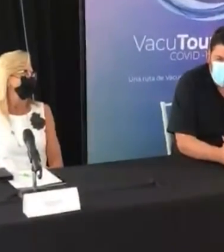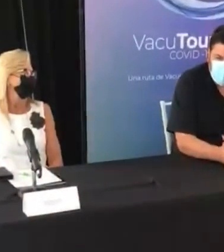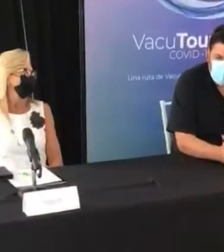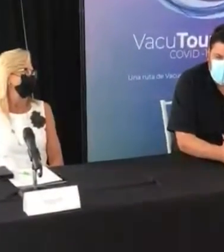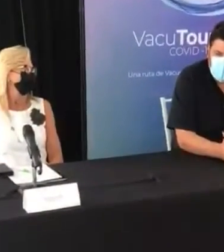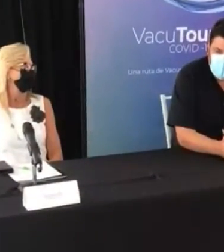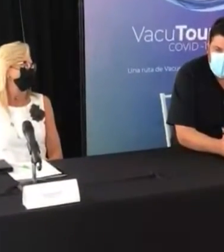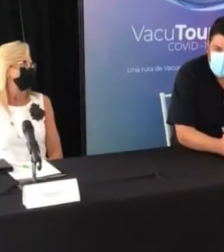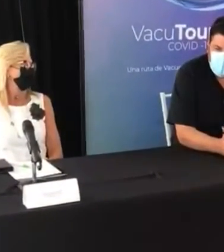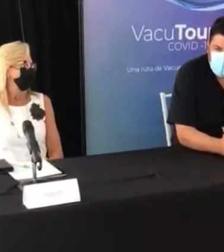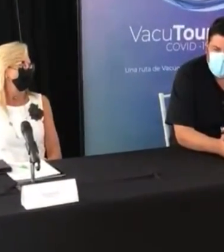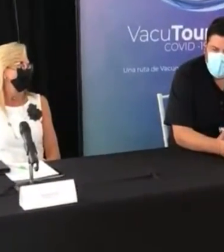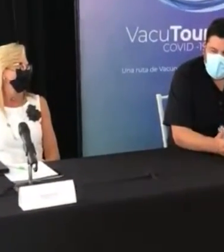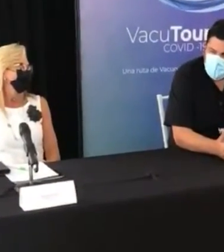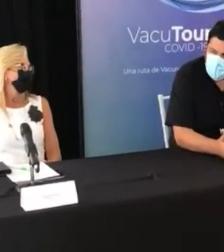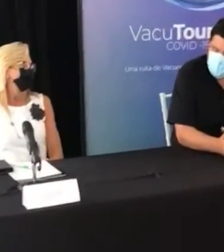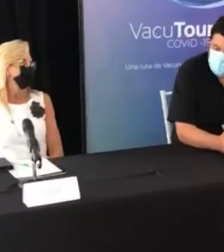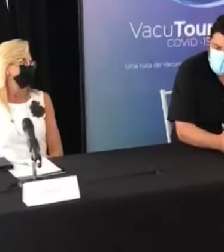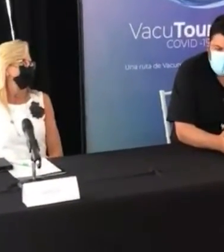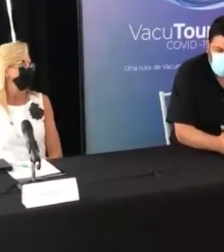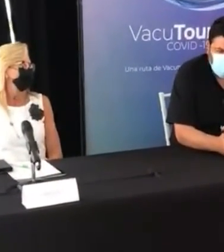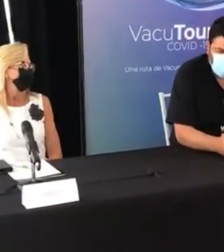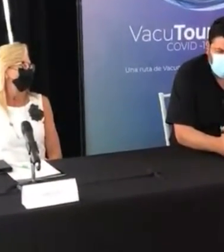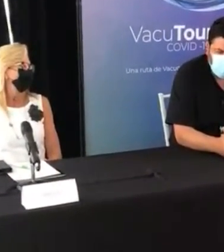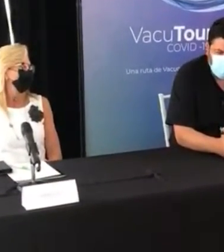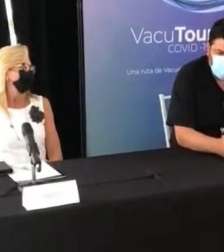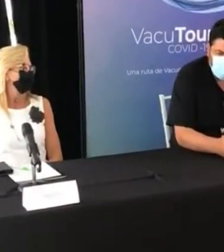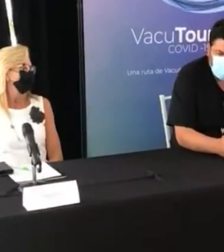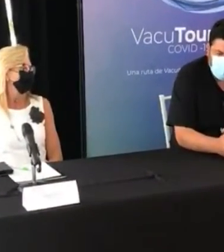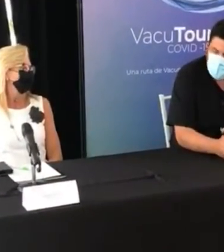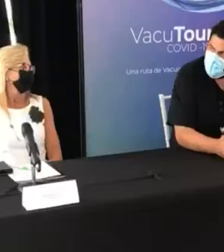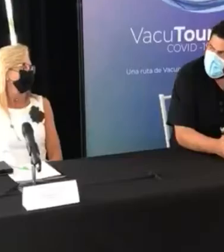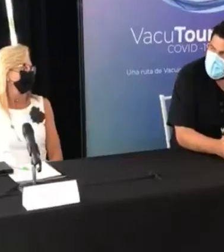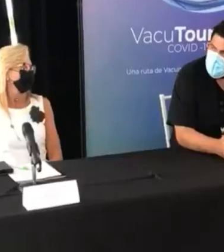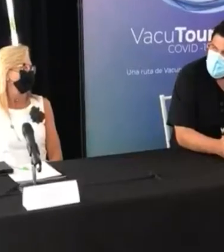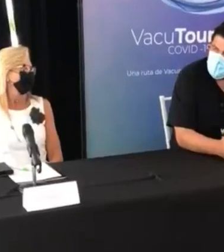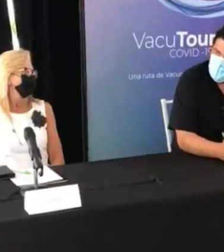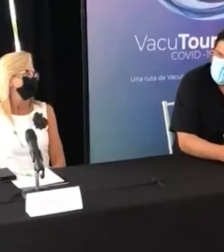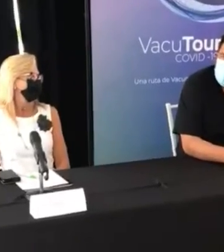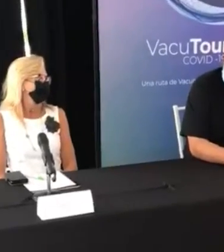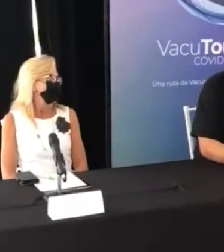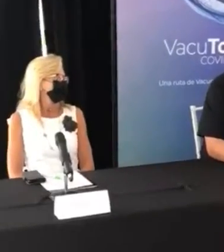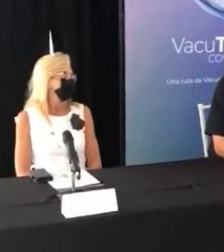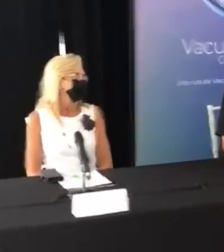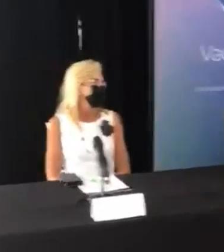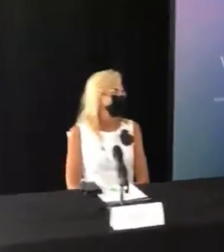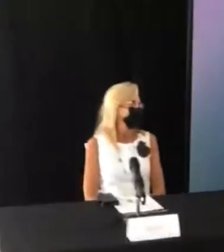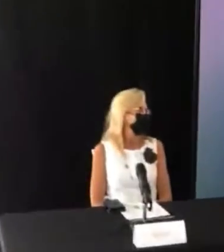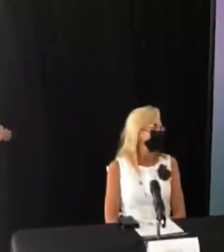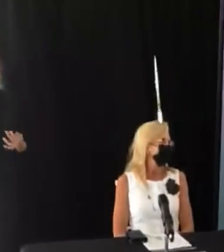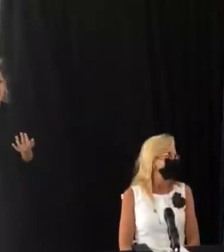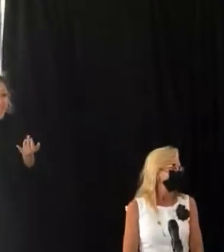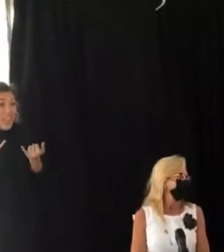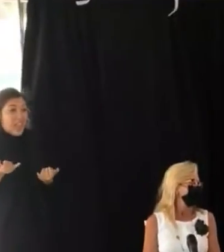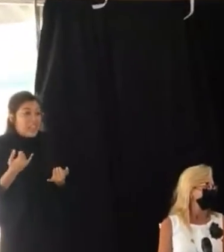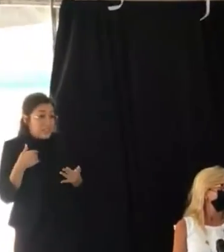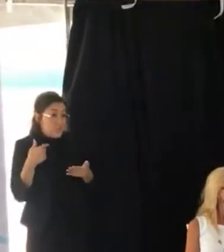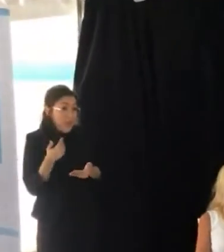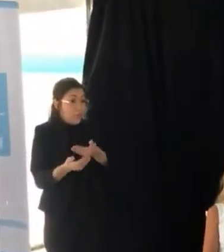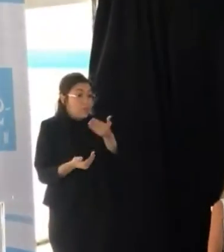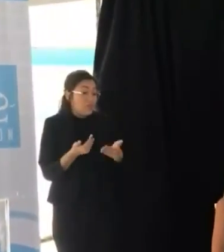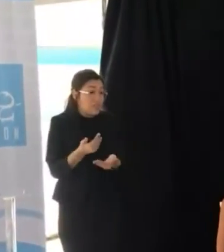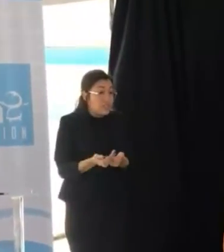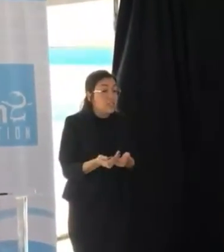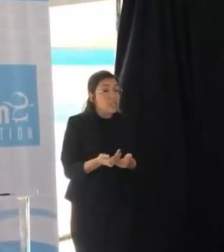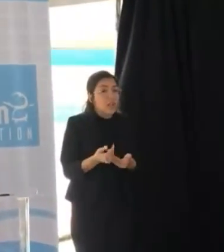proceso de emergencia, ¿verdad?, y todo proceso de este tipo en donde tenemos que vacunar una gran